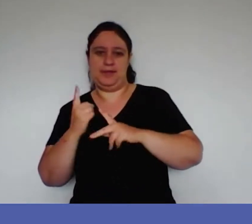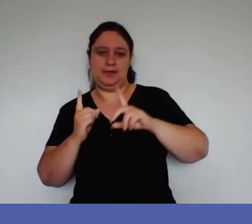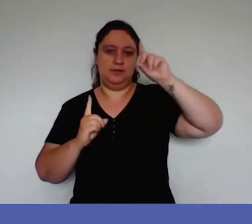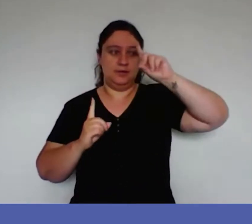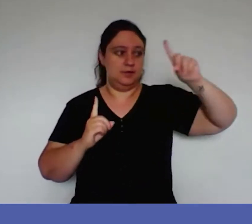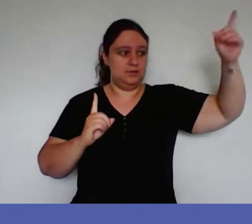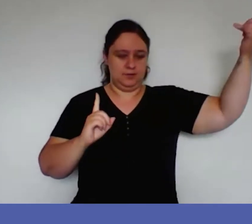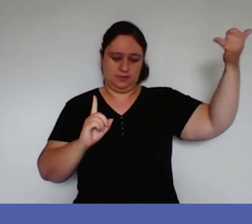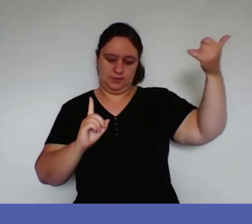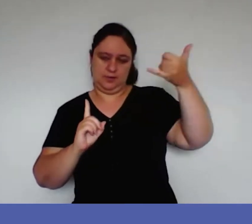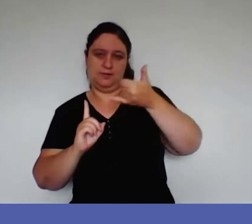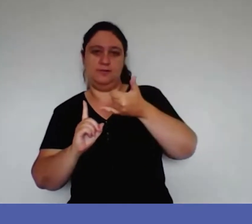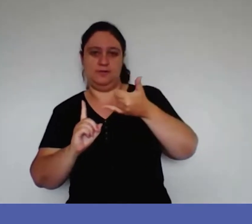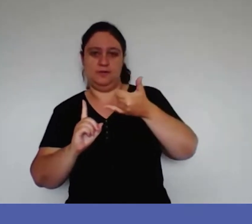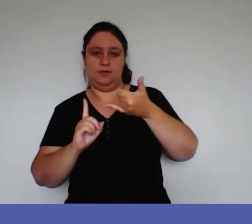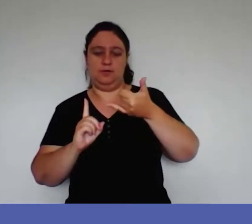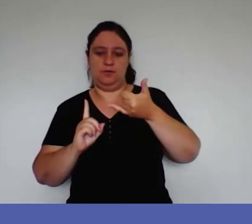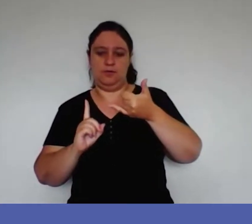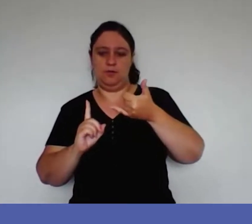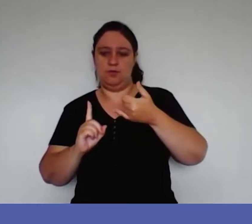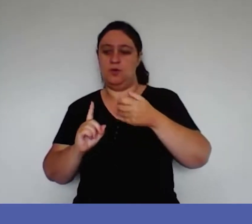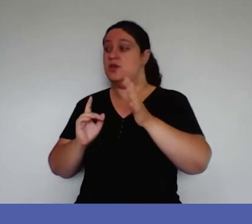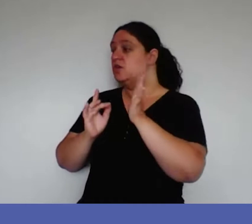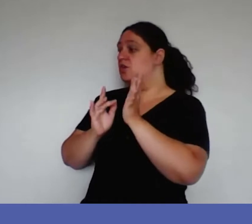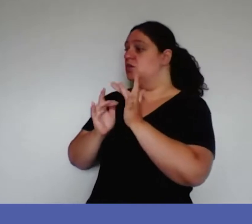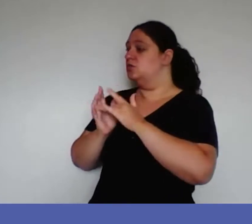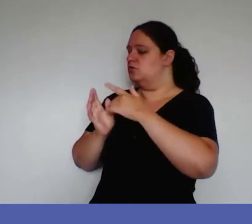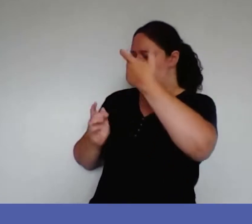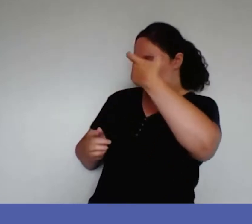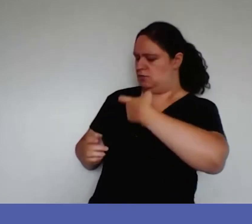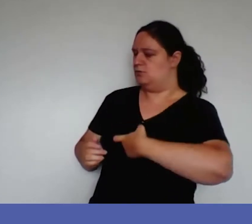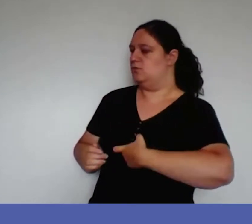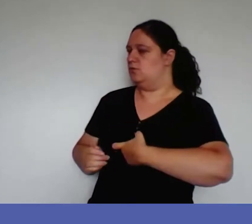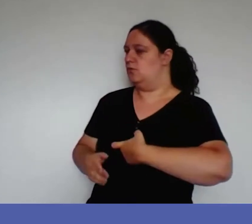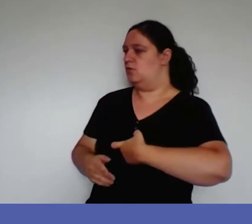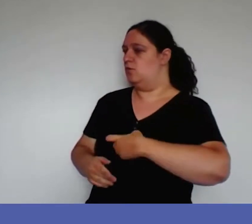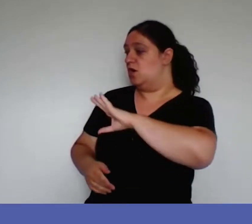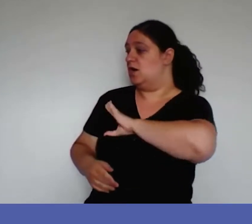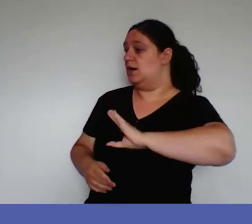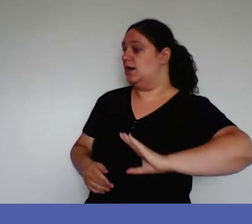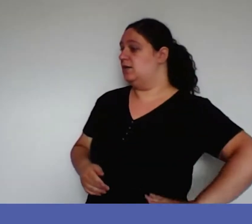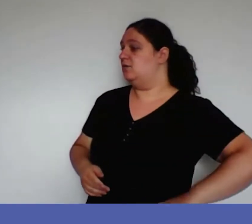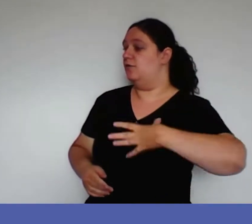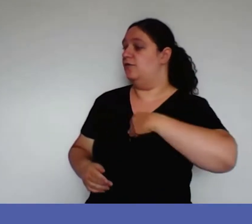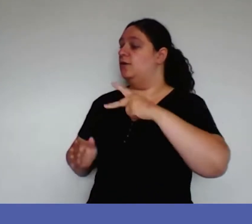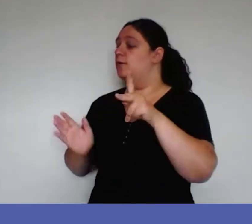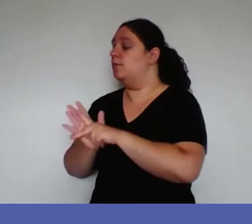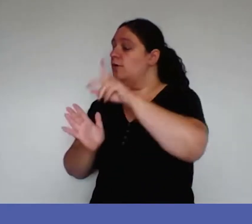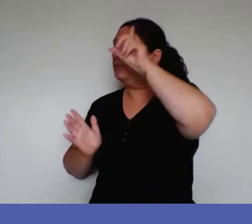Filho do Deus vivo. O Cristo significa ele era o